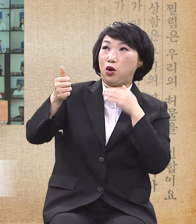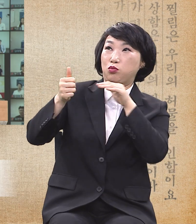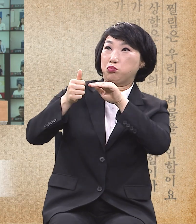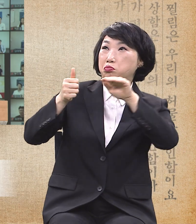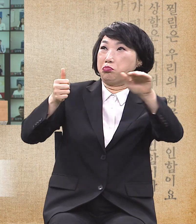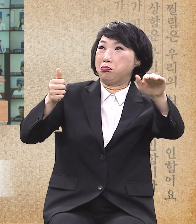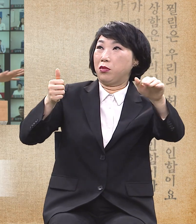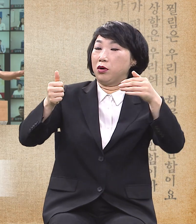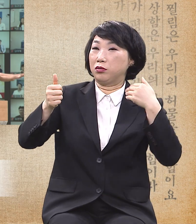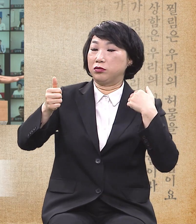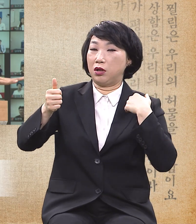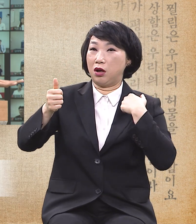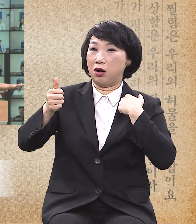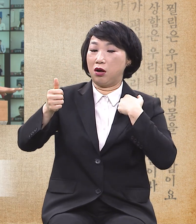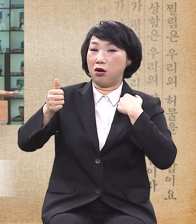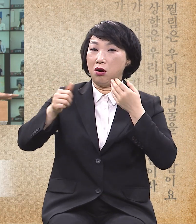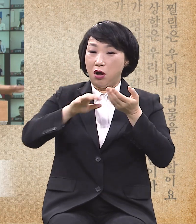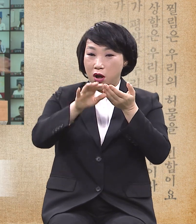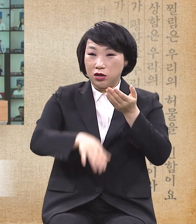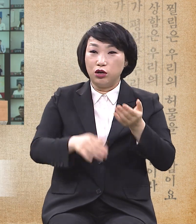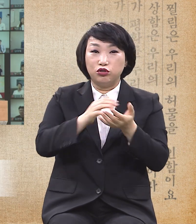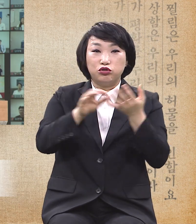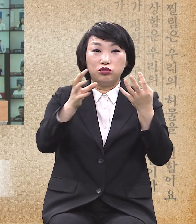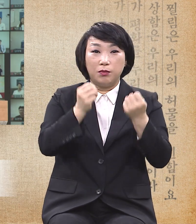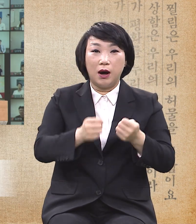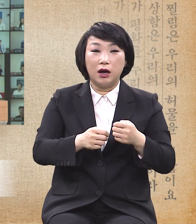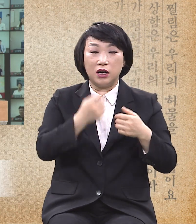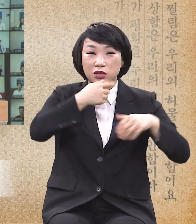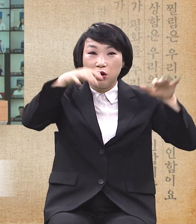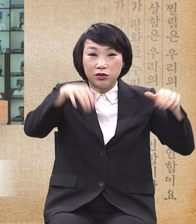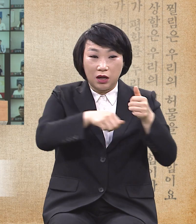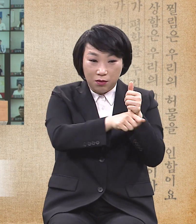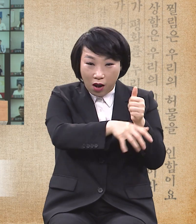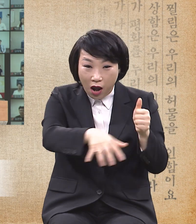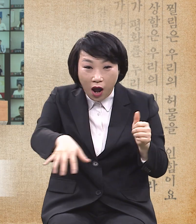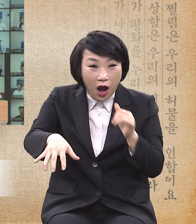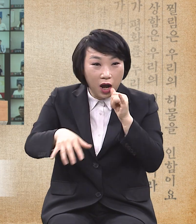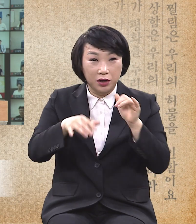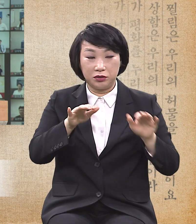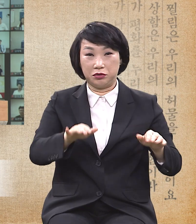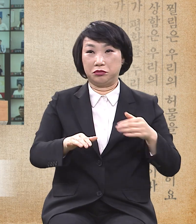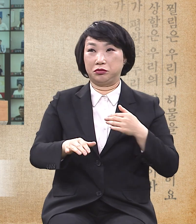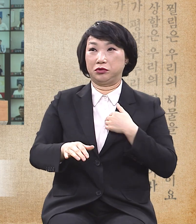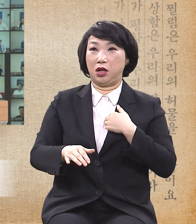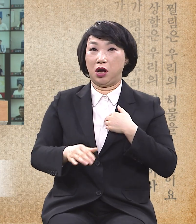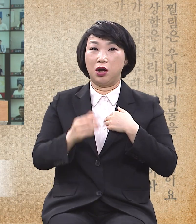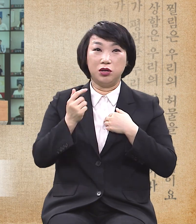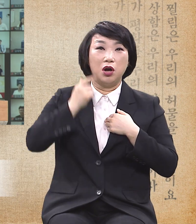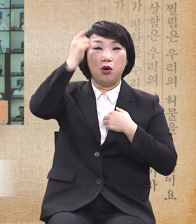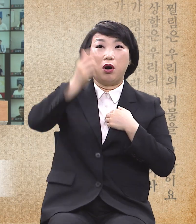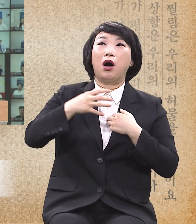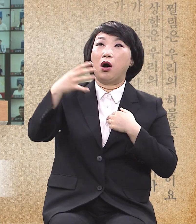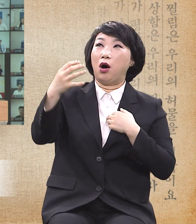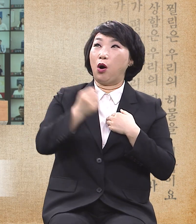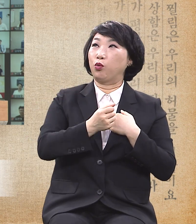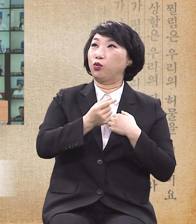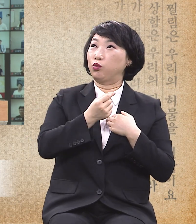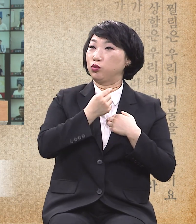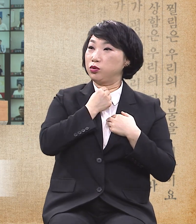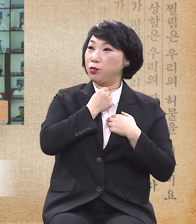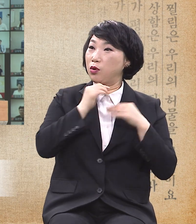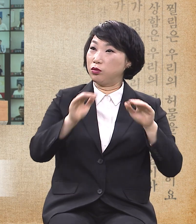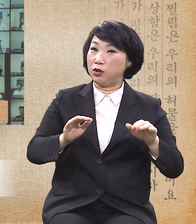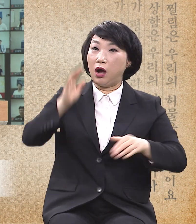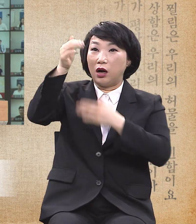같이 내 밑에 수많은 부하 천사들을 데리고 내가 영광을 받고 싶은데